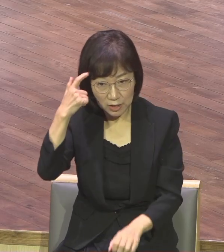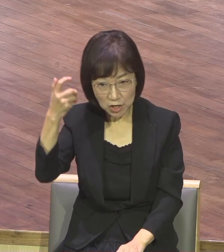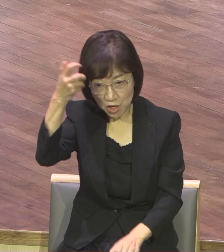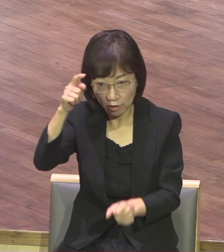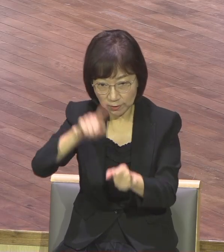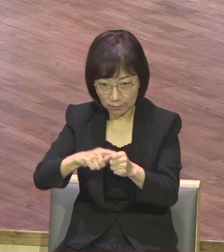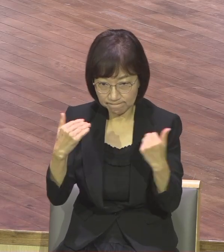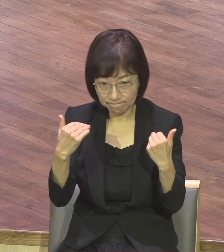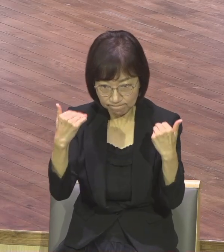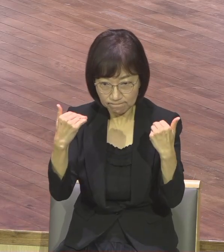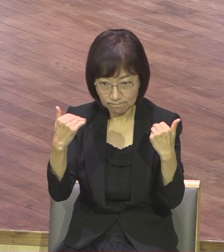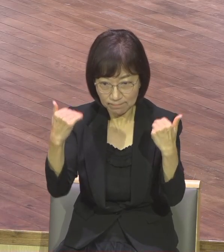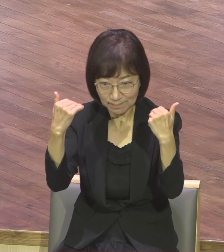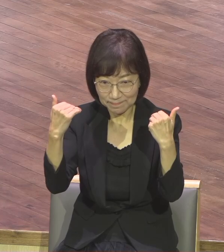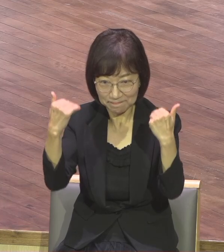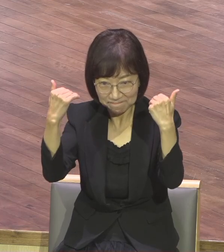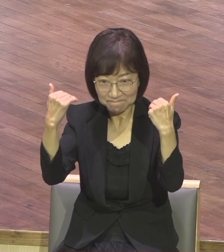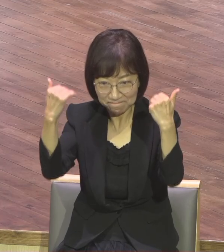성장의 발판으로 삼아라.